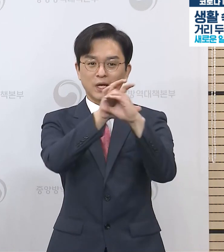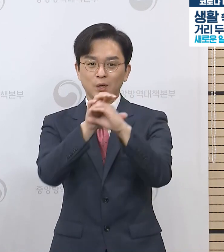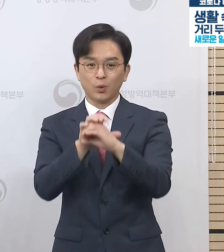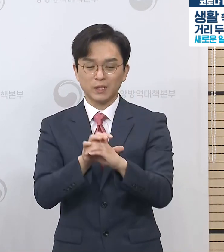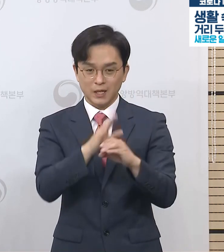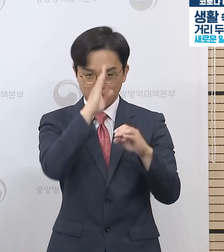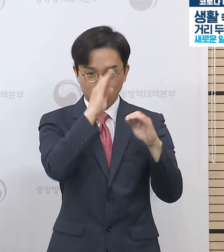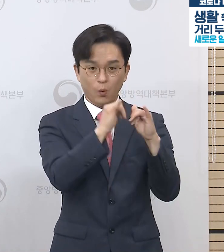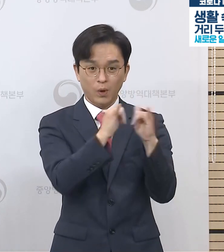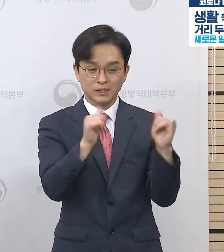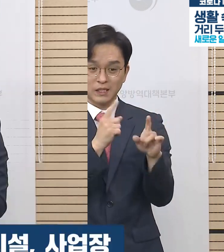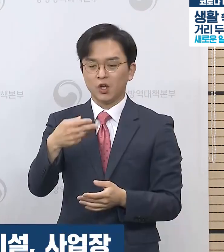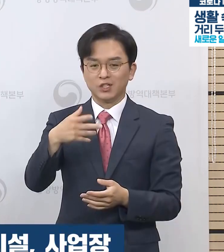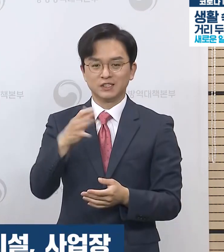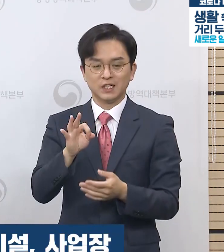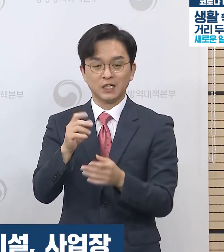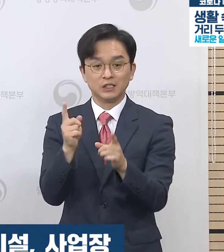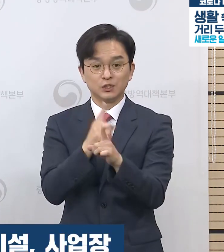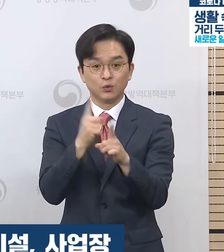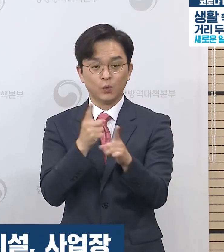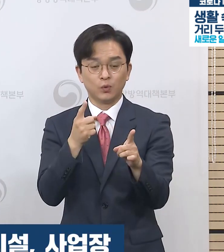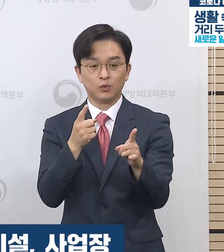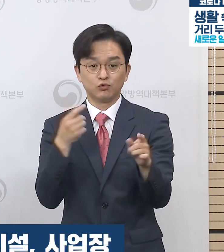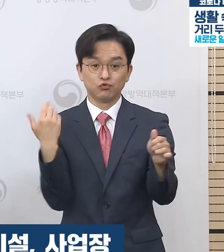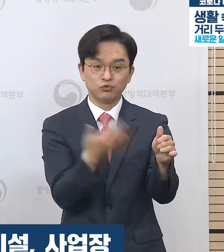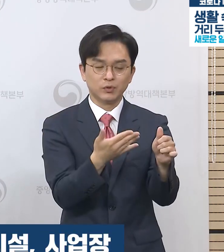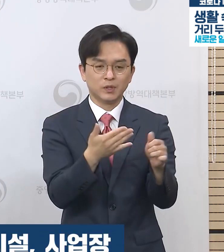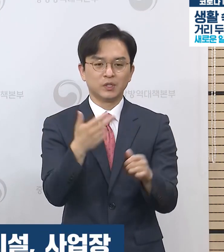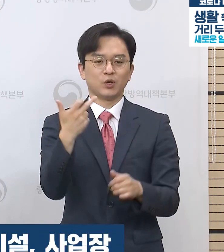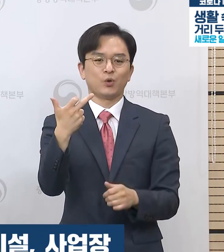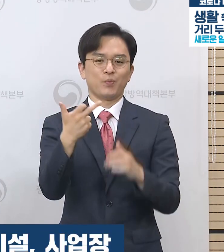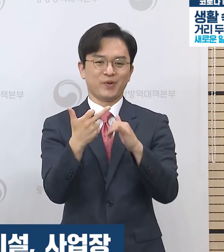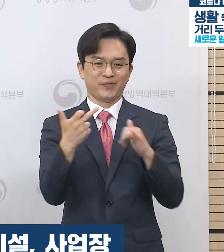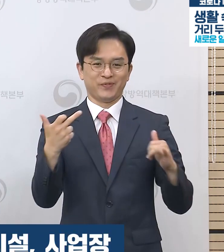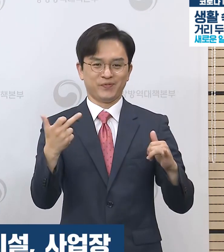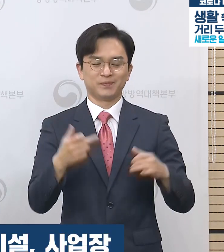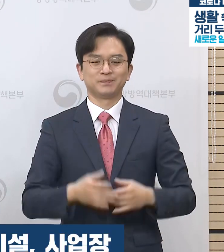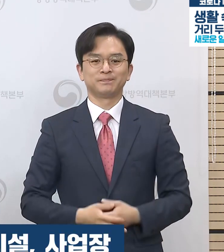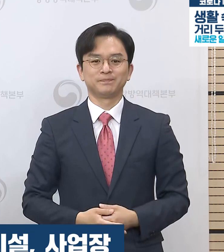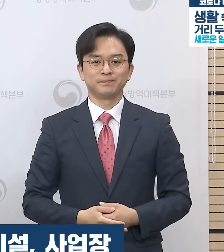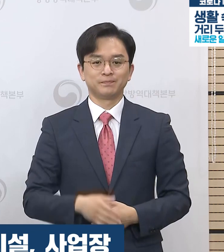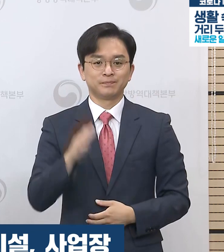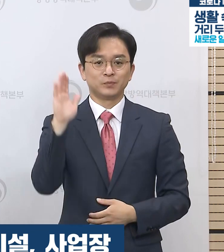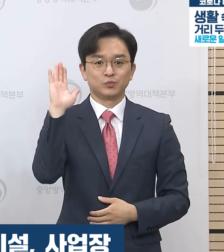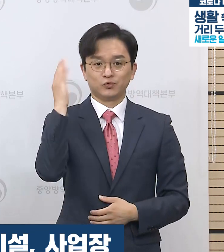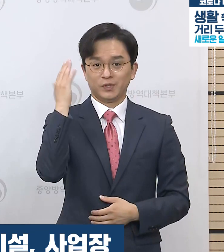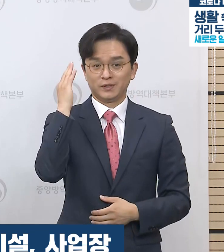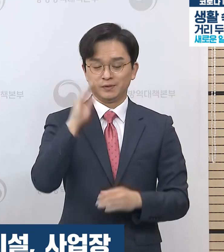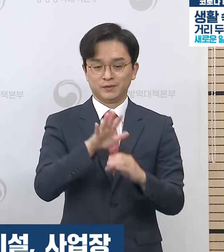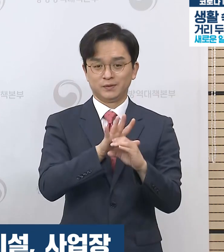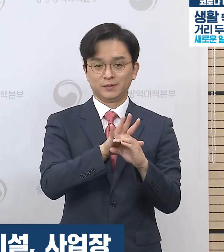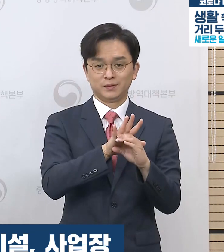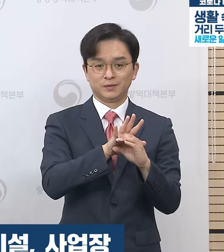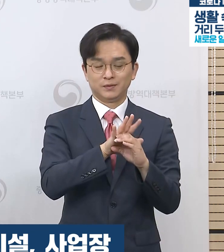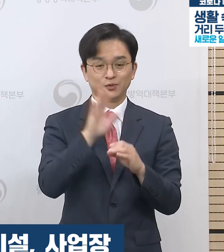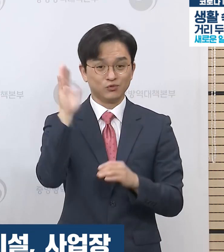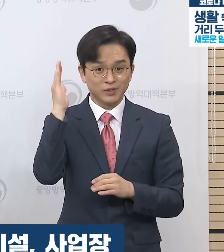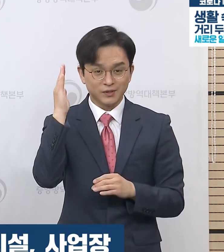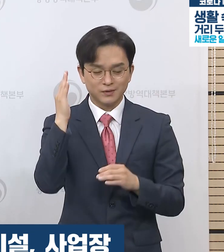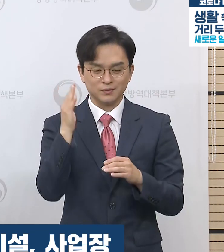이루어졌음도 알려드립니다. 중앙사고수습본부에서는 최근 새로운 유형의 시설